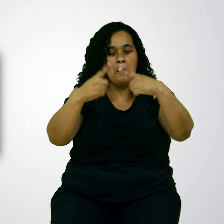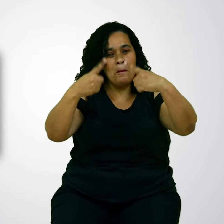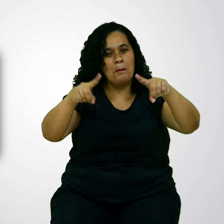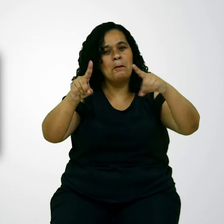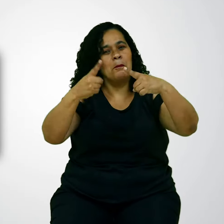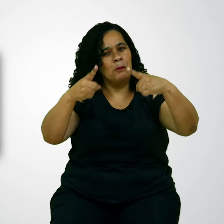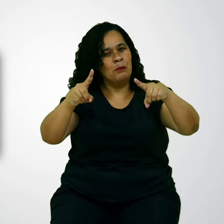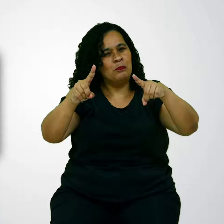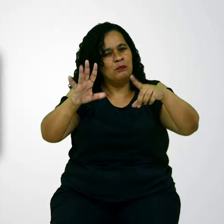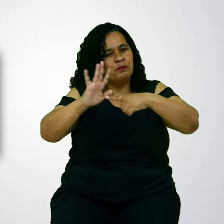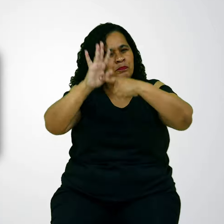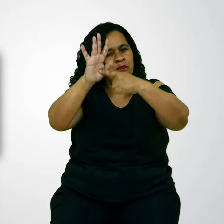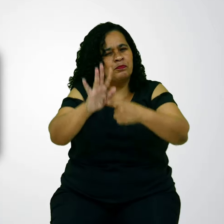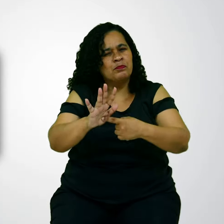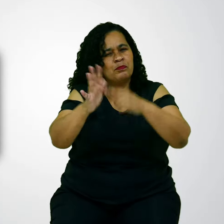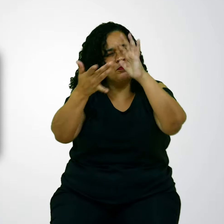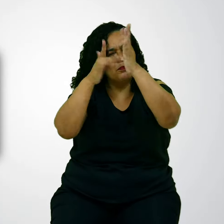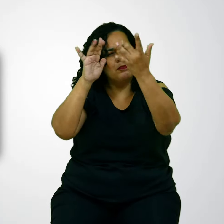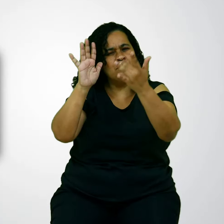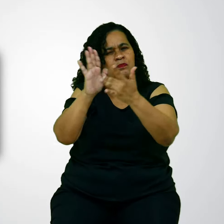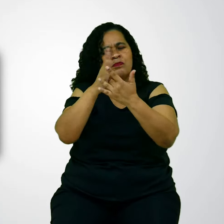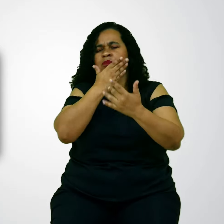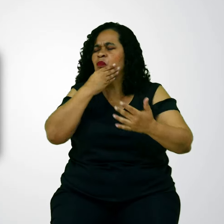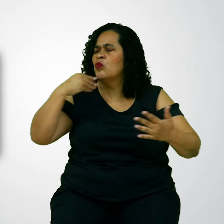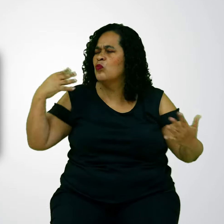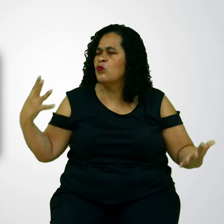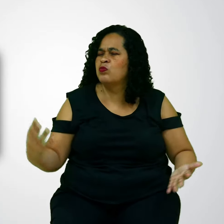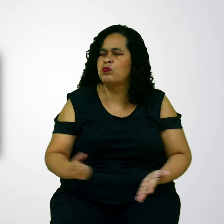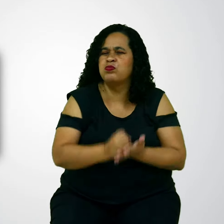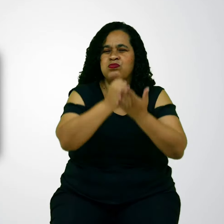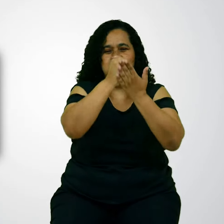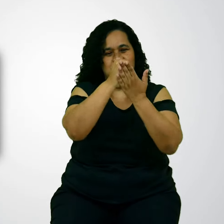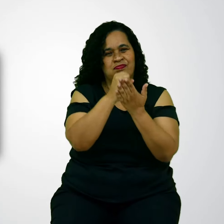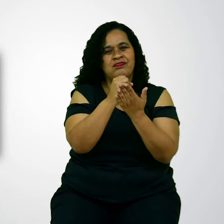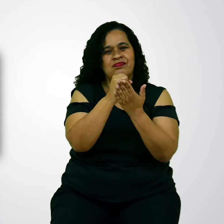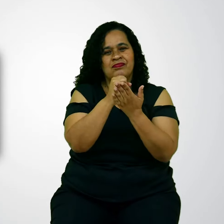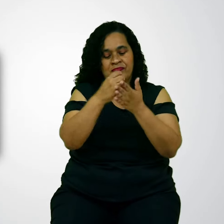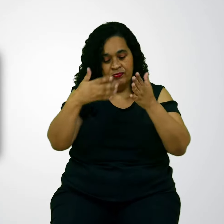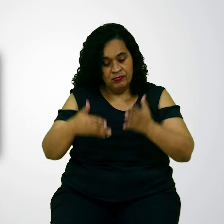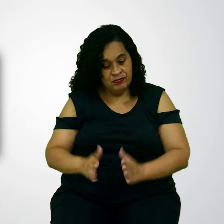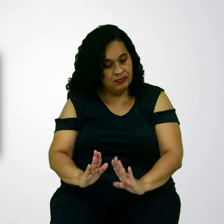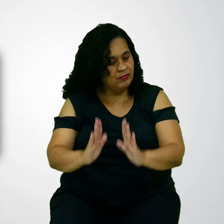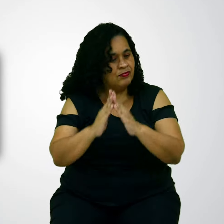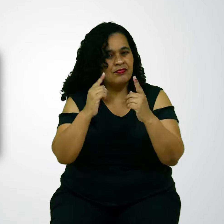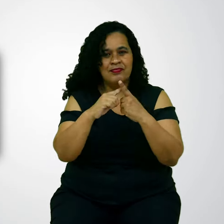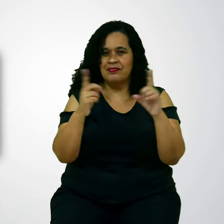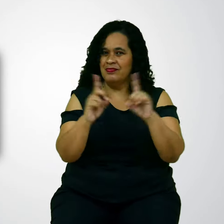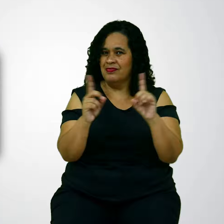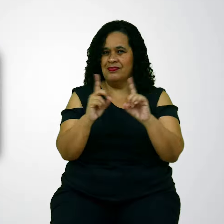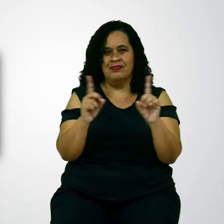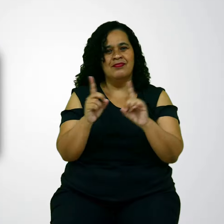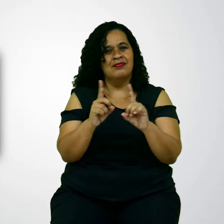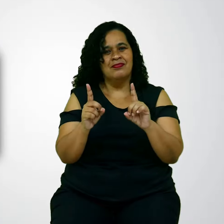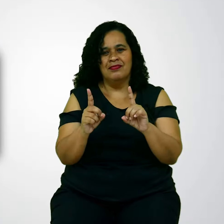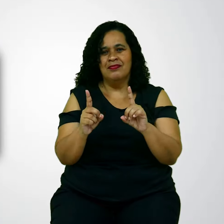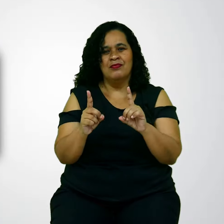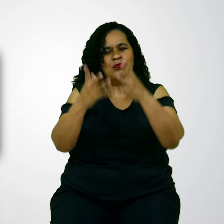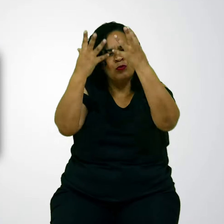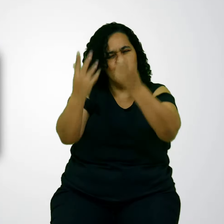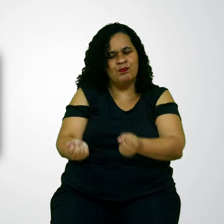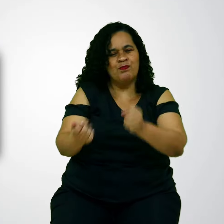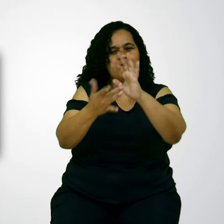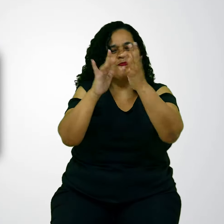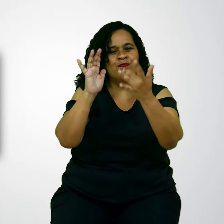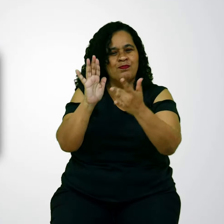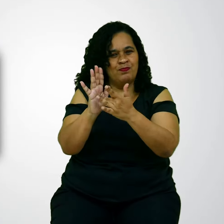que Cristo dá a nós, né? Então eu não nasci na igreja, né? Eu vim para a igreja e através do